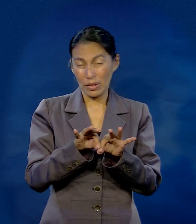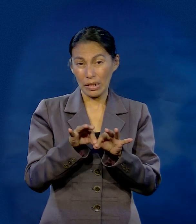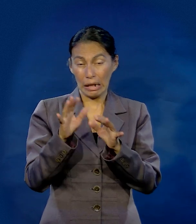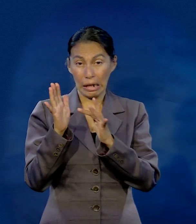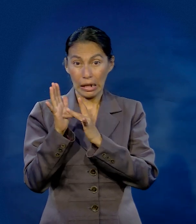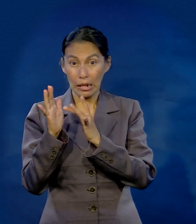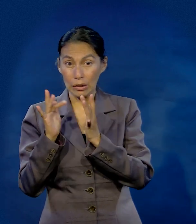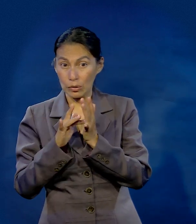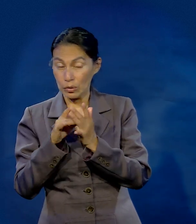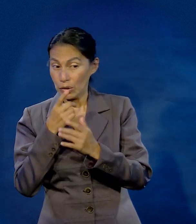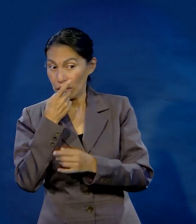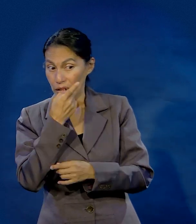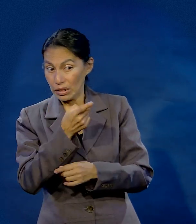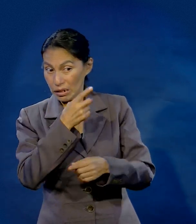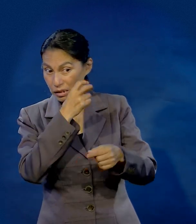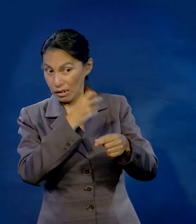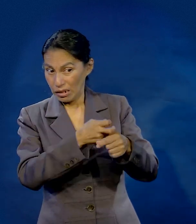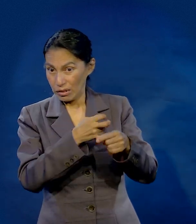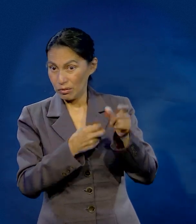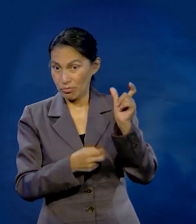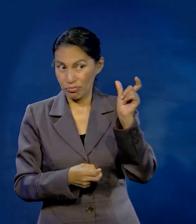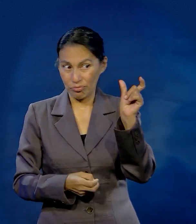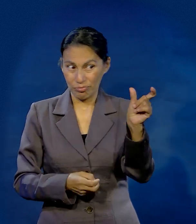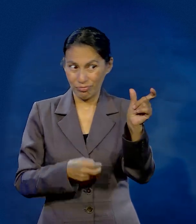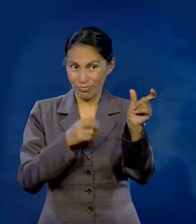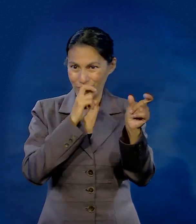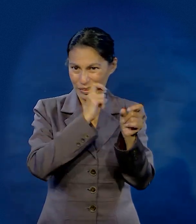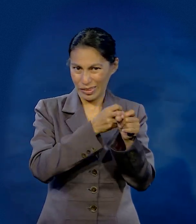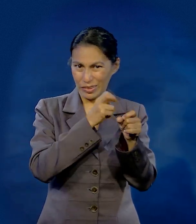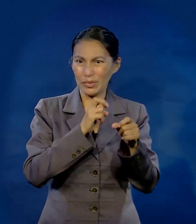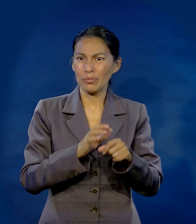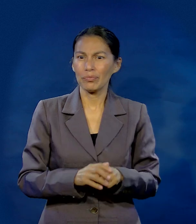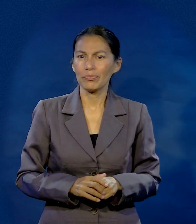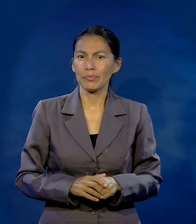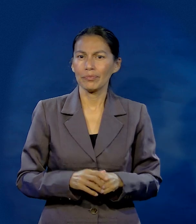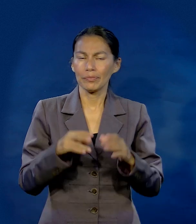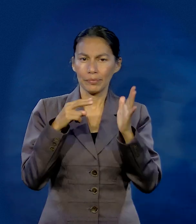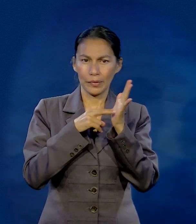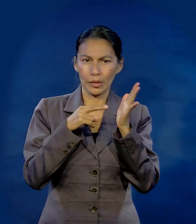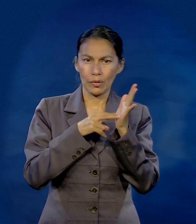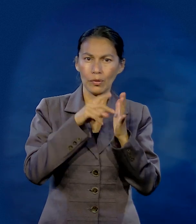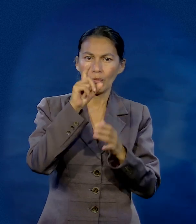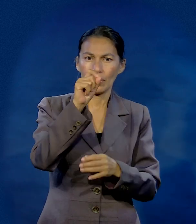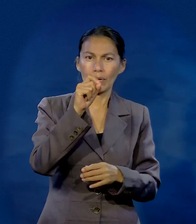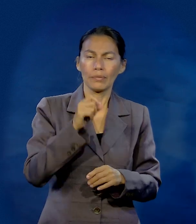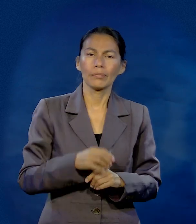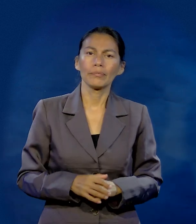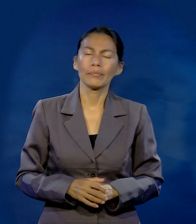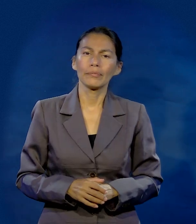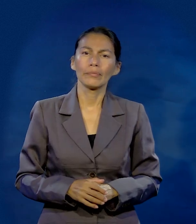destruyendo a ti mismo llenando solamente te egoísmo necio